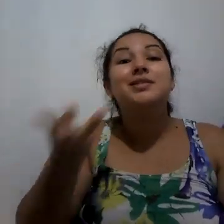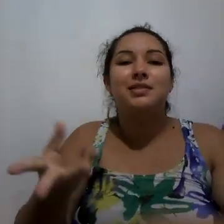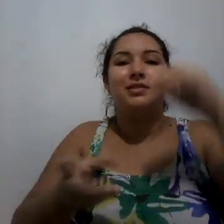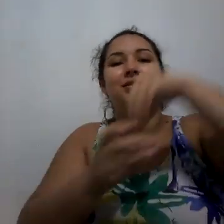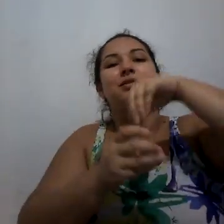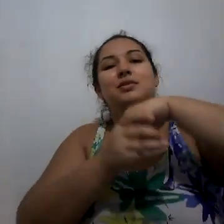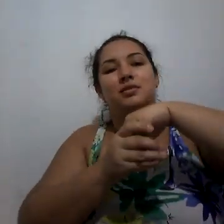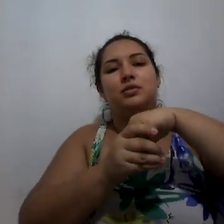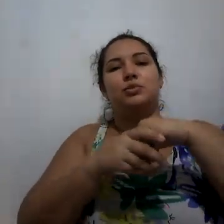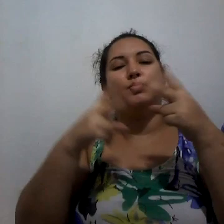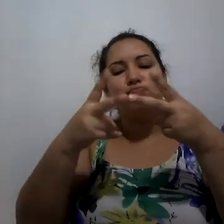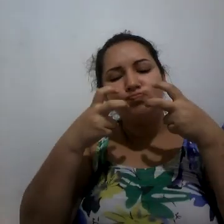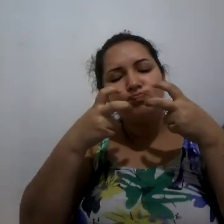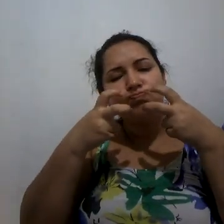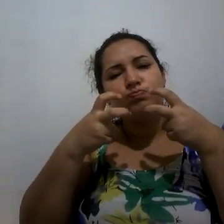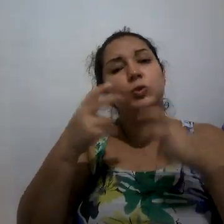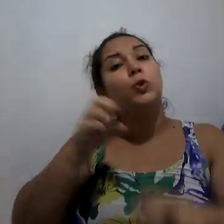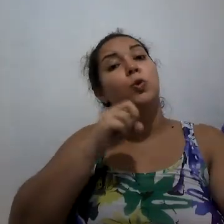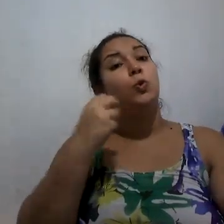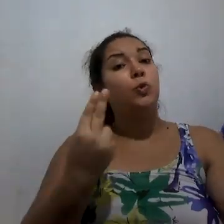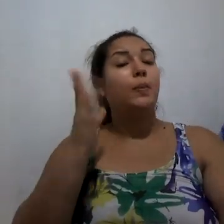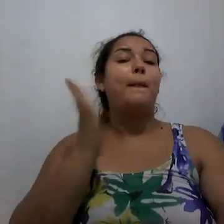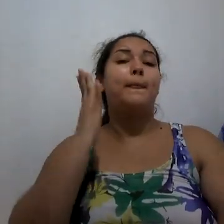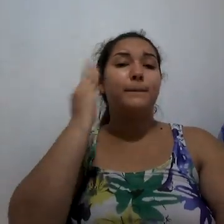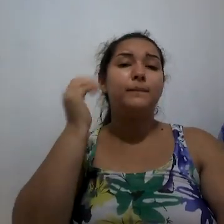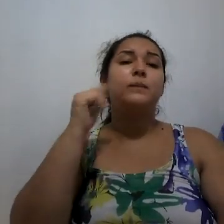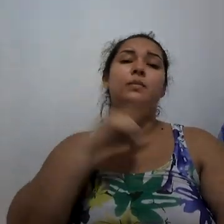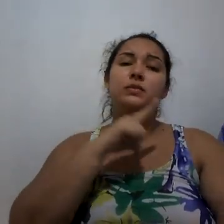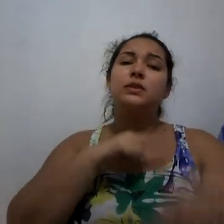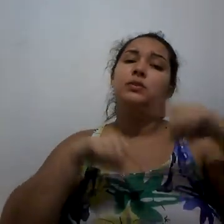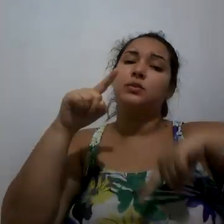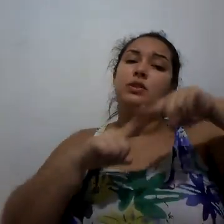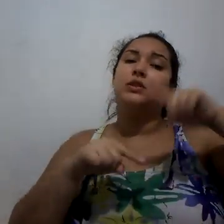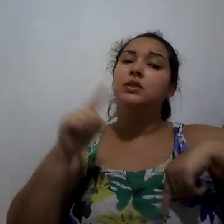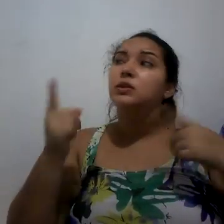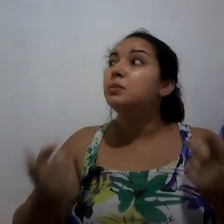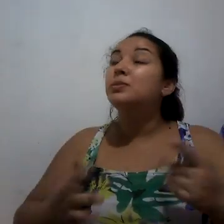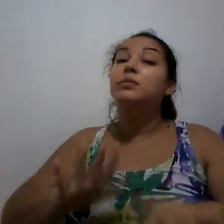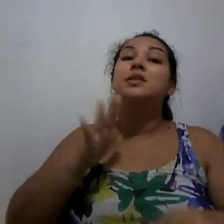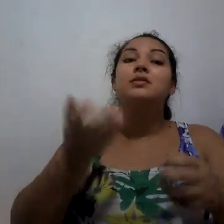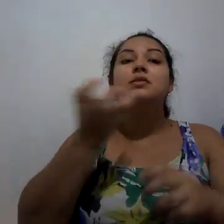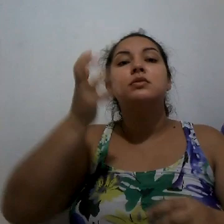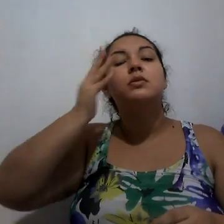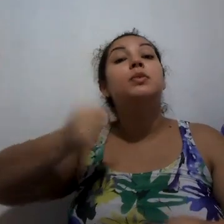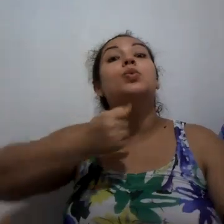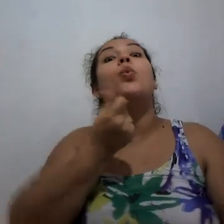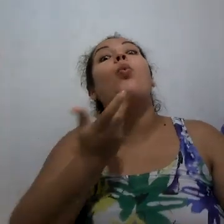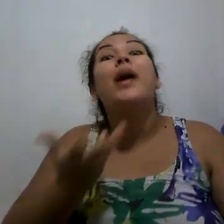Ou então não, então a gente já sabe que tem um componente X, mas a gente quer descobrir quantidade, quantificar quanto eu tenho desse